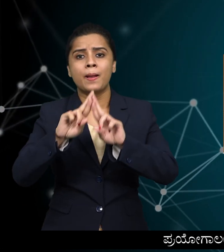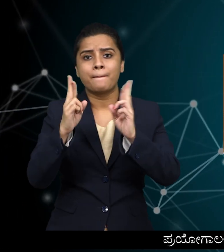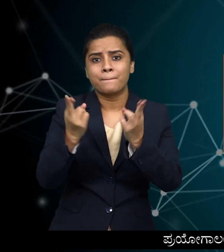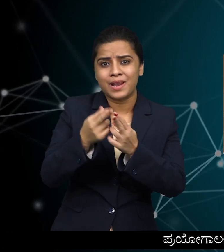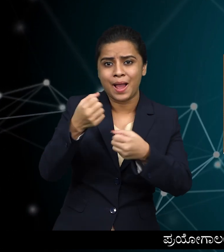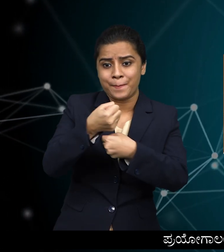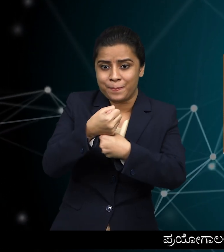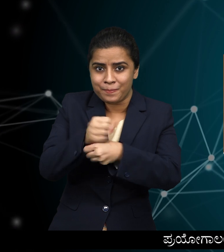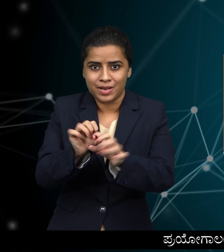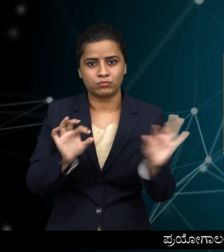ಸಿದ್ಧಪಡಿಸಿದರು.